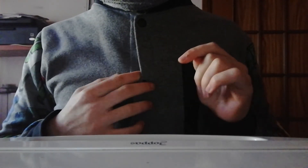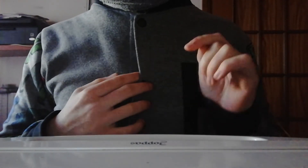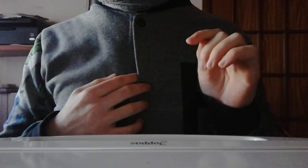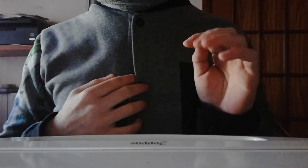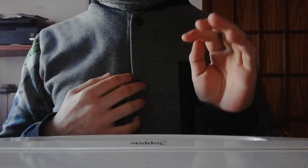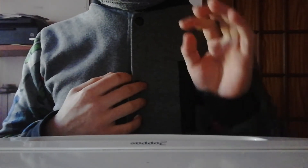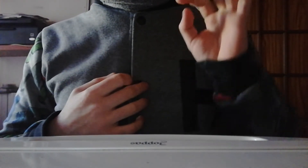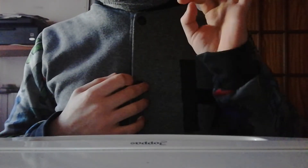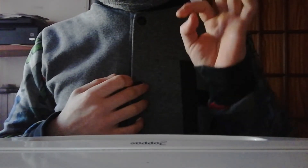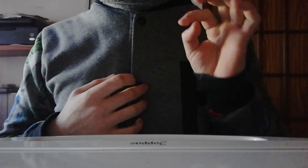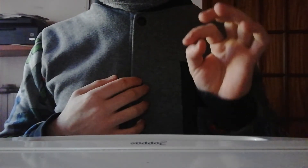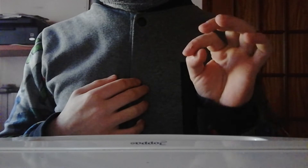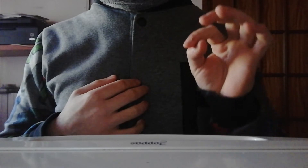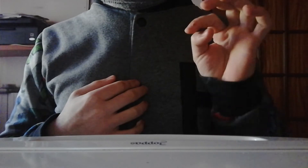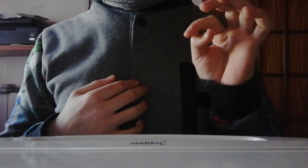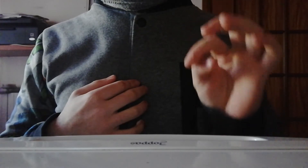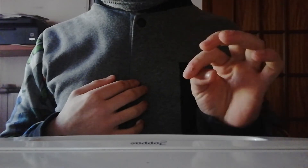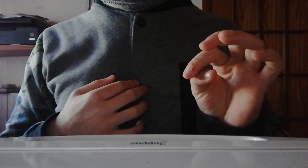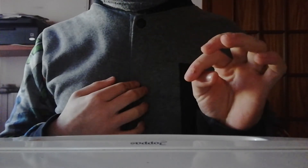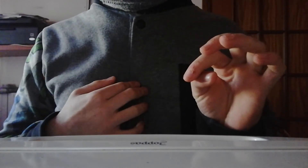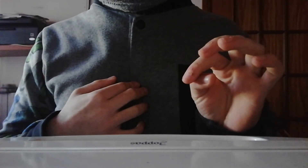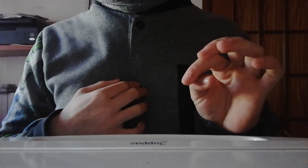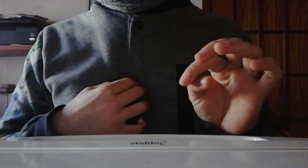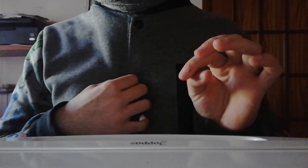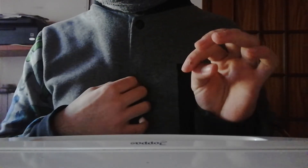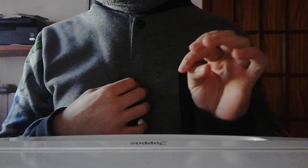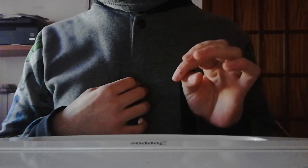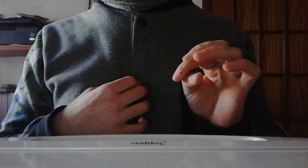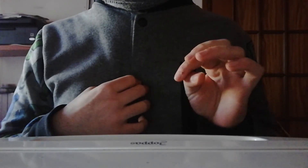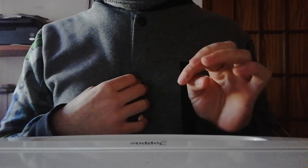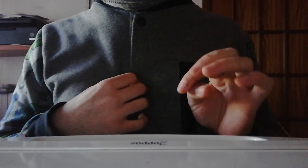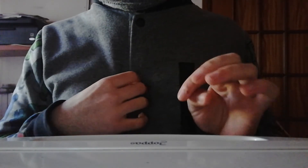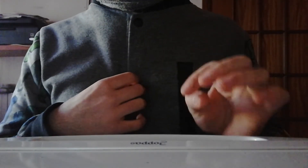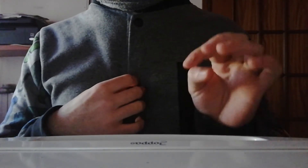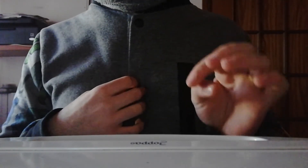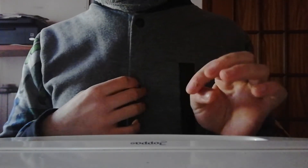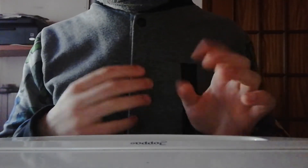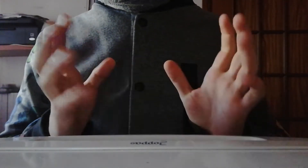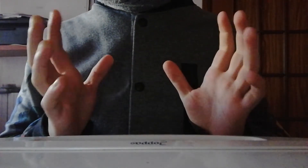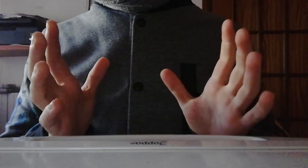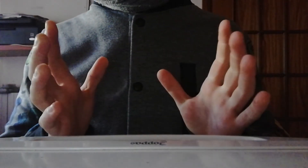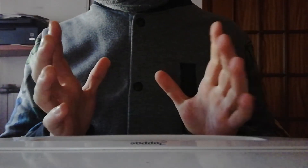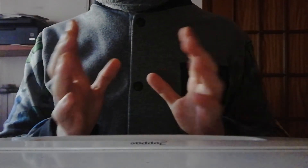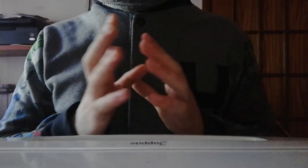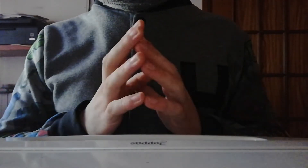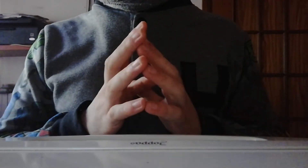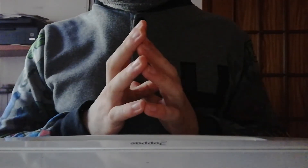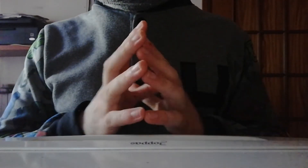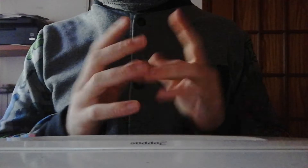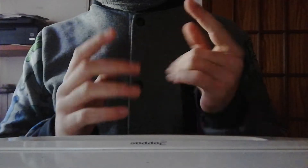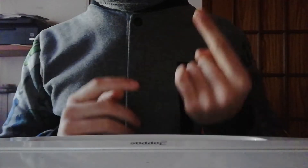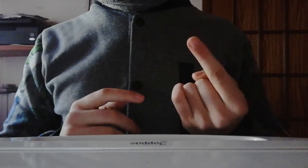porterò ogni singolo fatto di news però tranne uno la